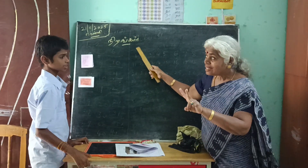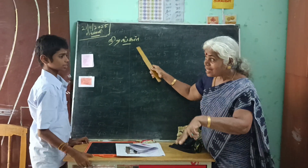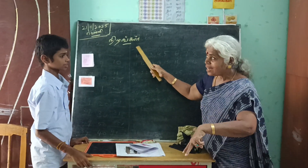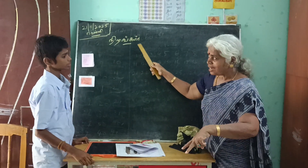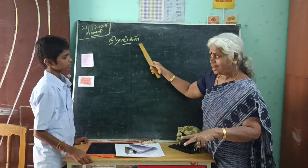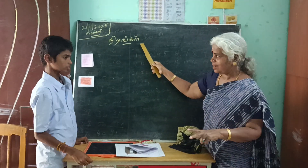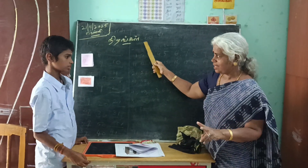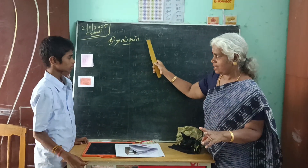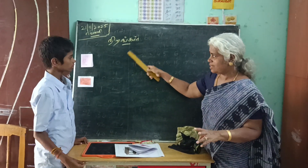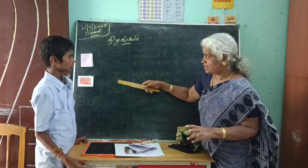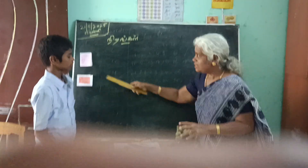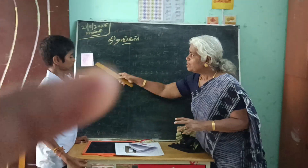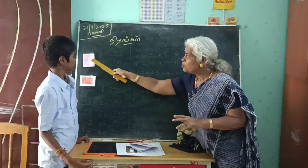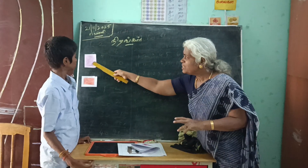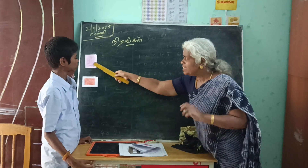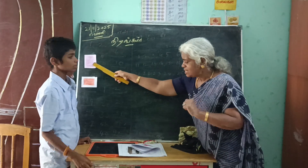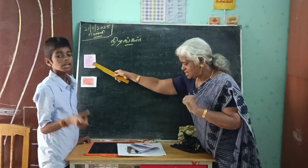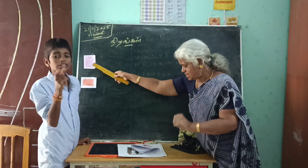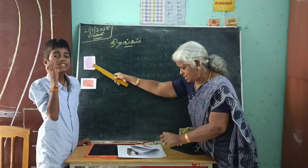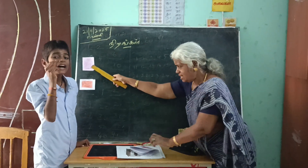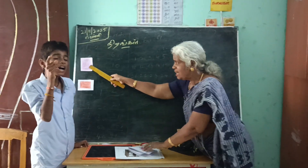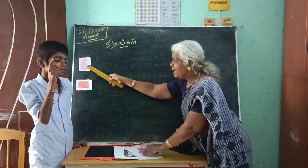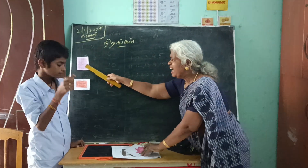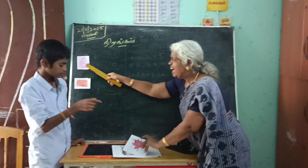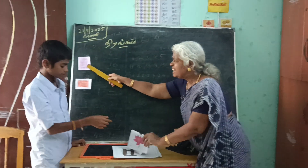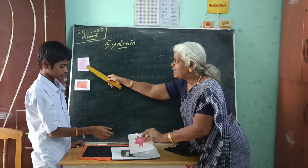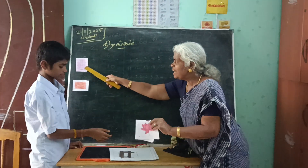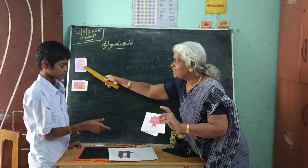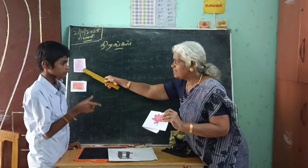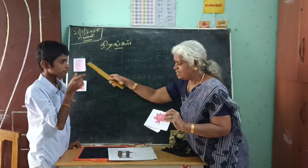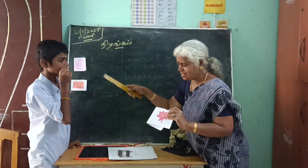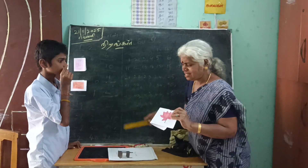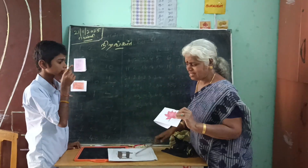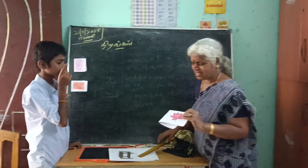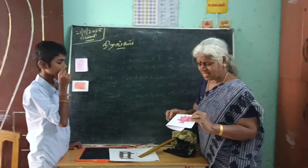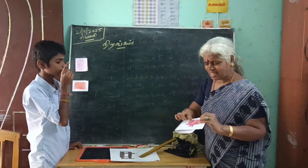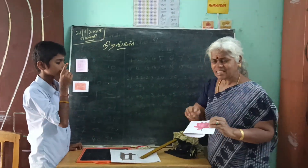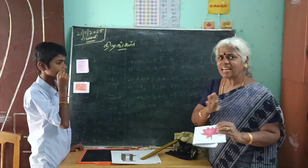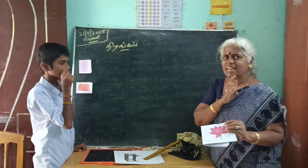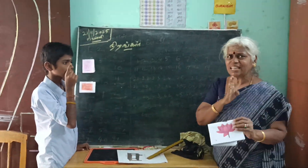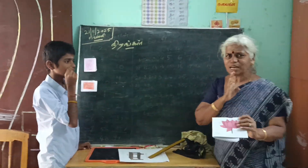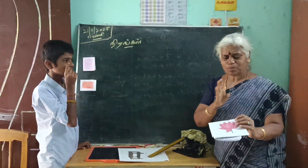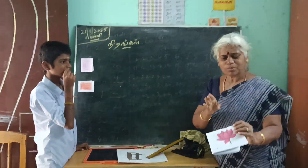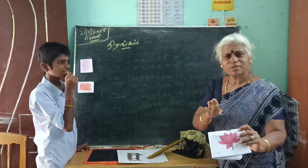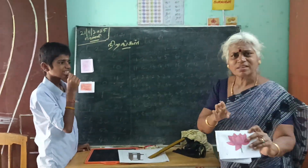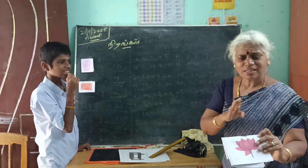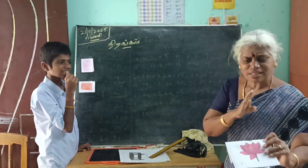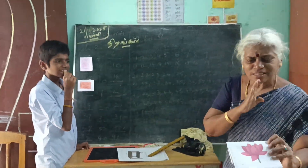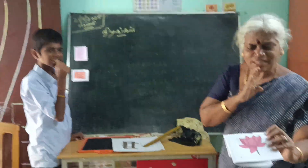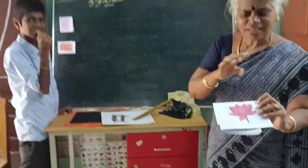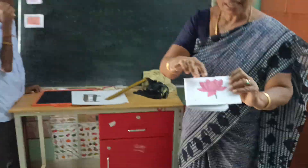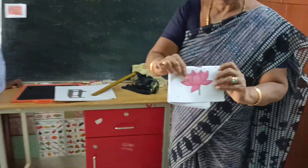இயல் நிறங்கள். இது என்ன? இது என்ன கலர்? இது என்ன நிறம்? இது என்ன